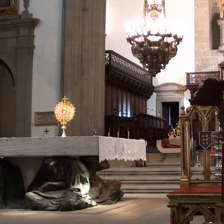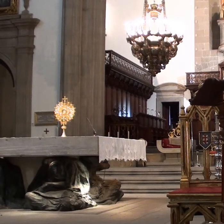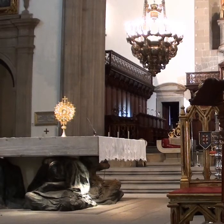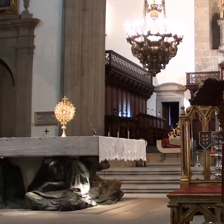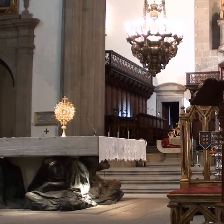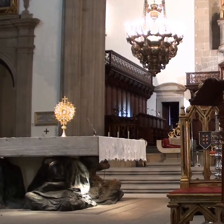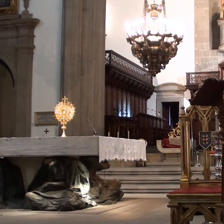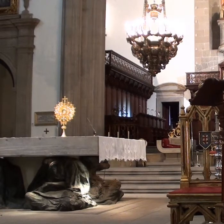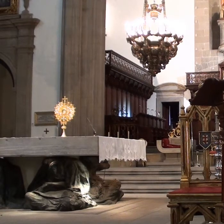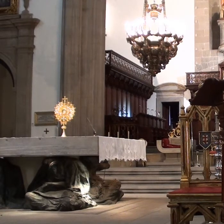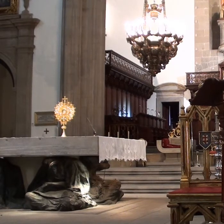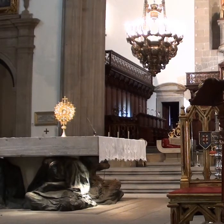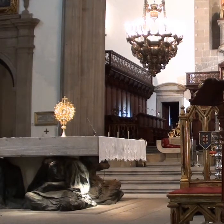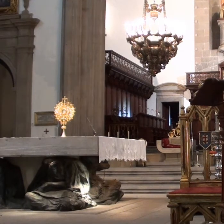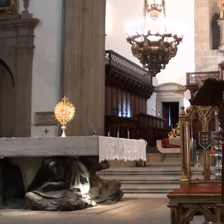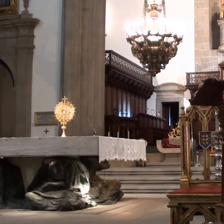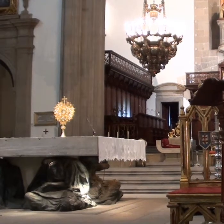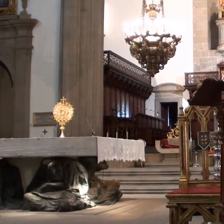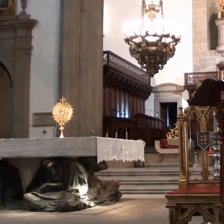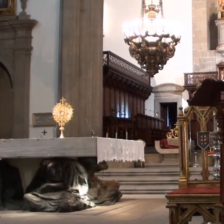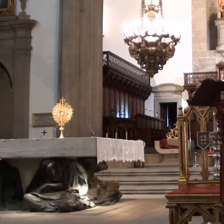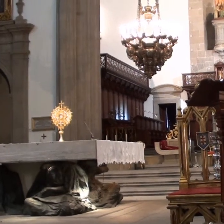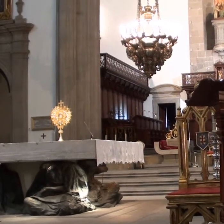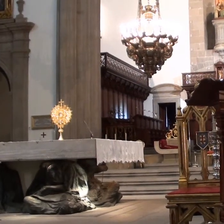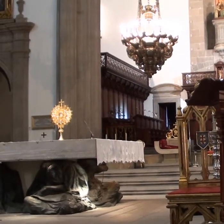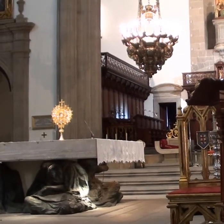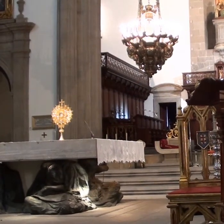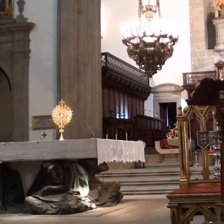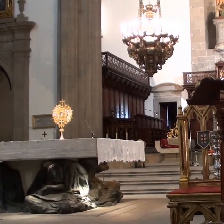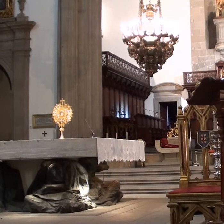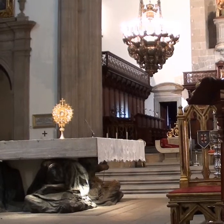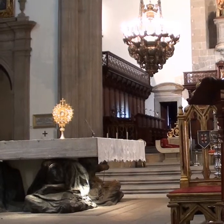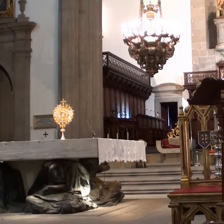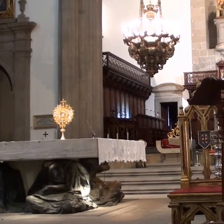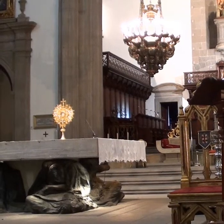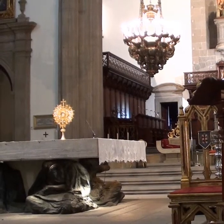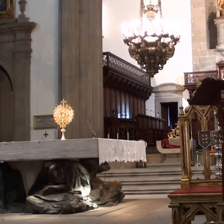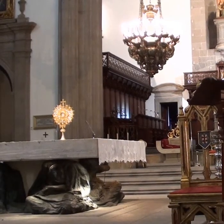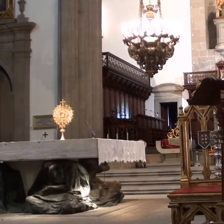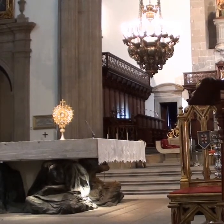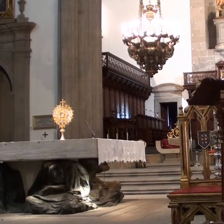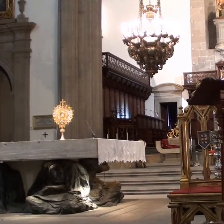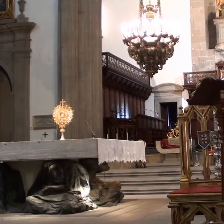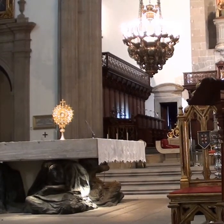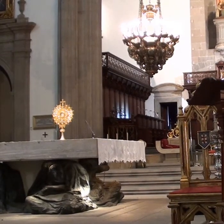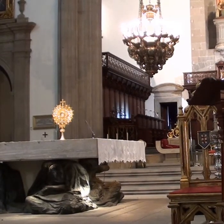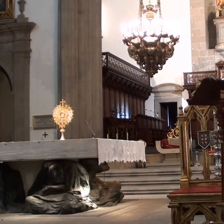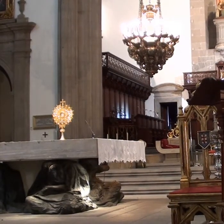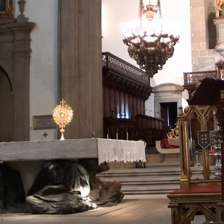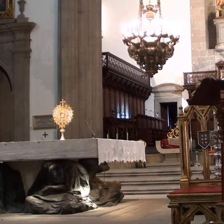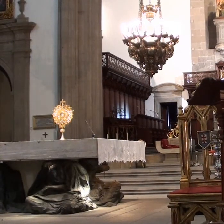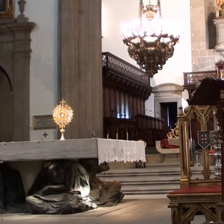en la virtud de la fe como María en la entrega como ella lo hizo